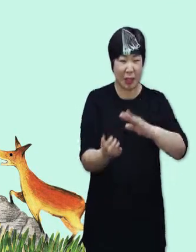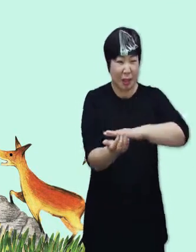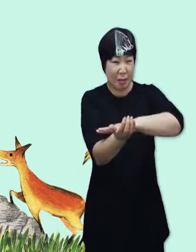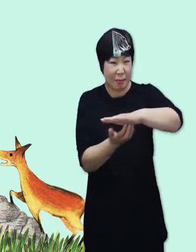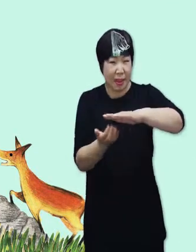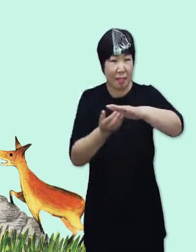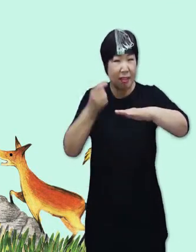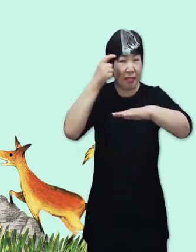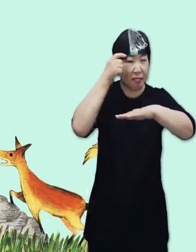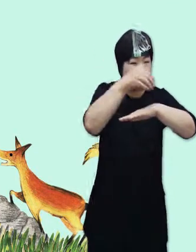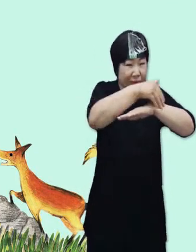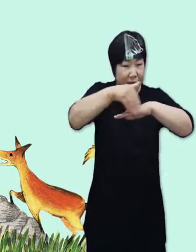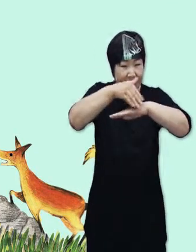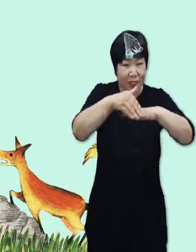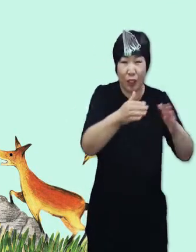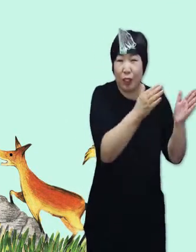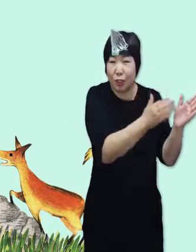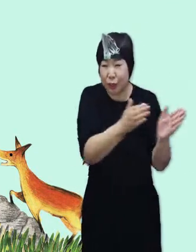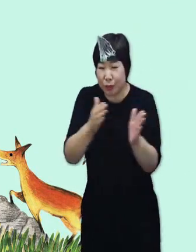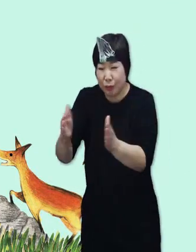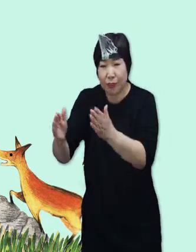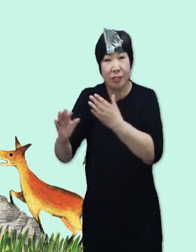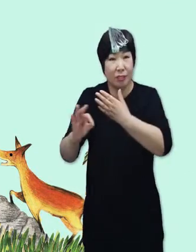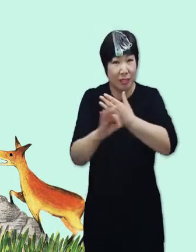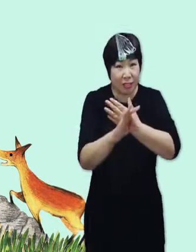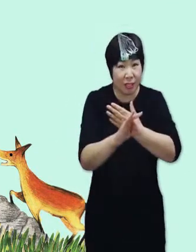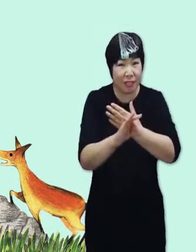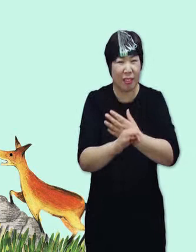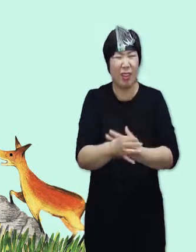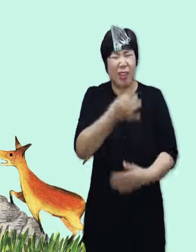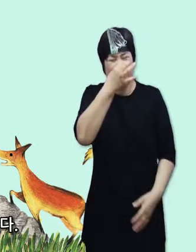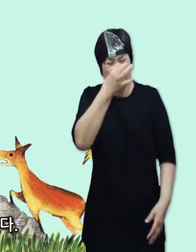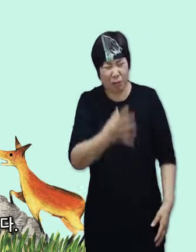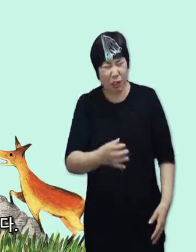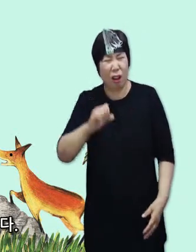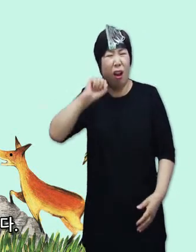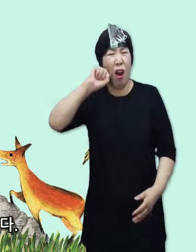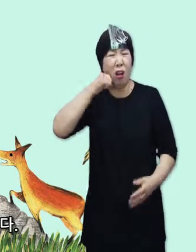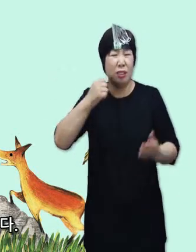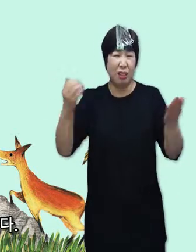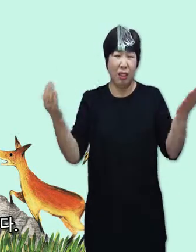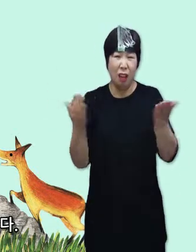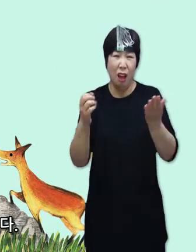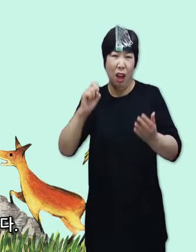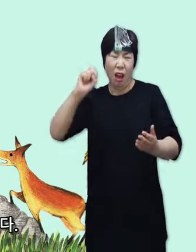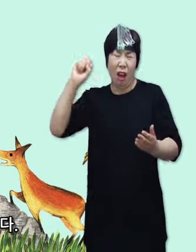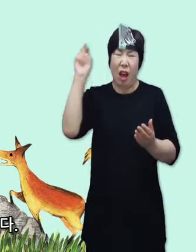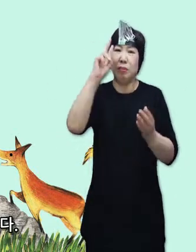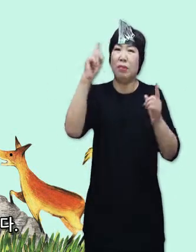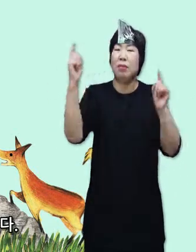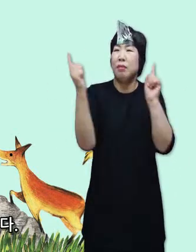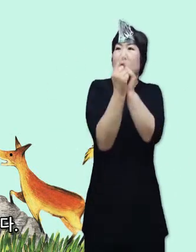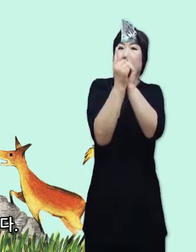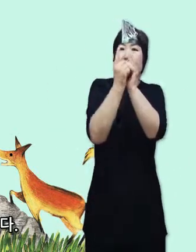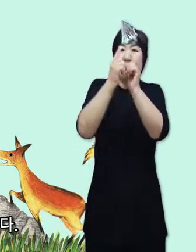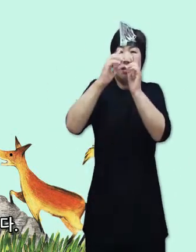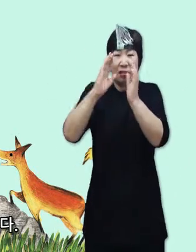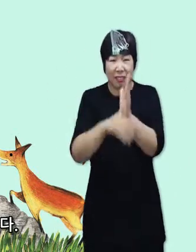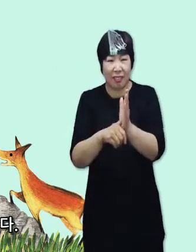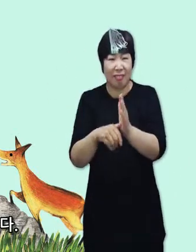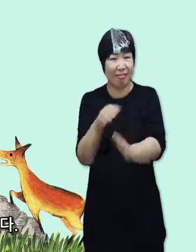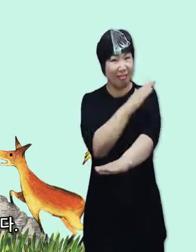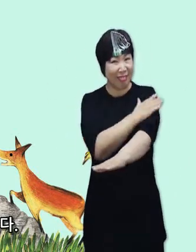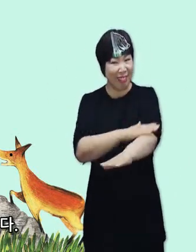생각해보자. 미리 계획하고 대비해두면 힘들고 어려운 일이 갑자기 닥쳤을